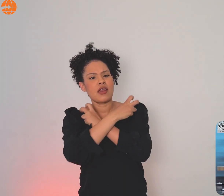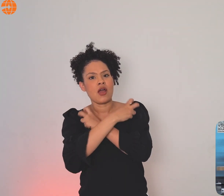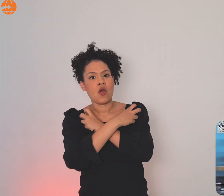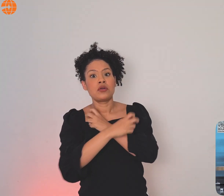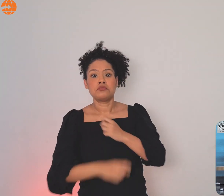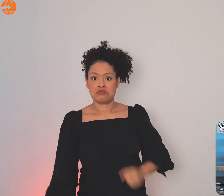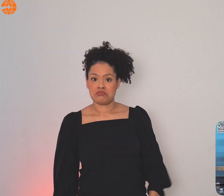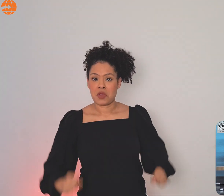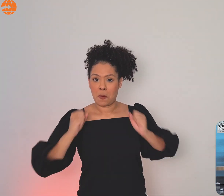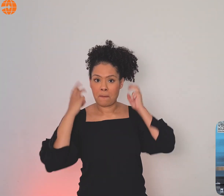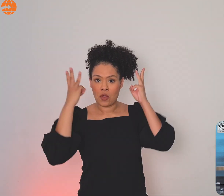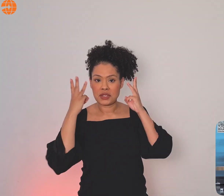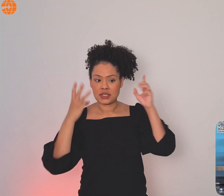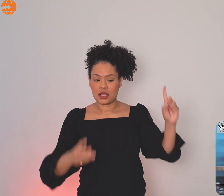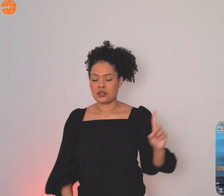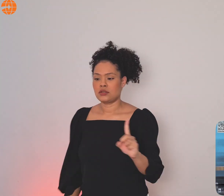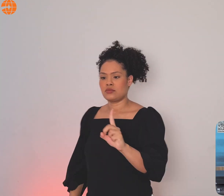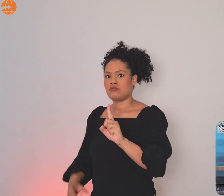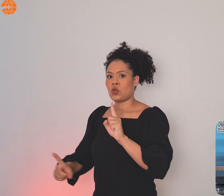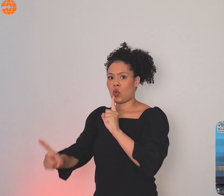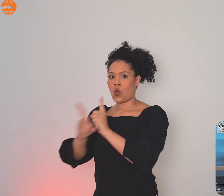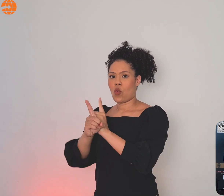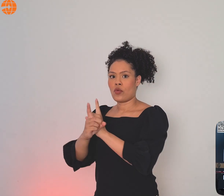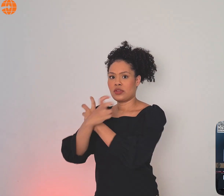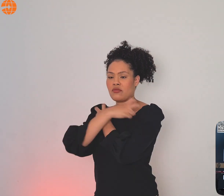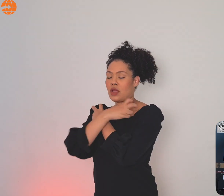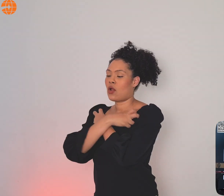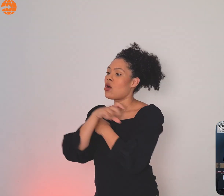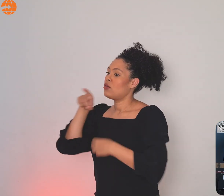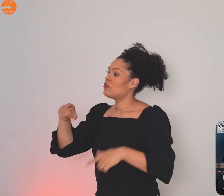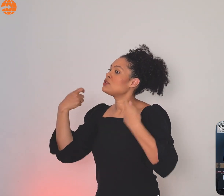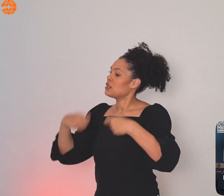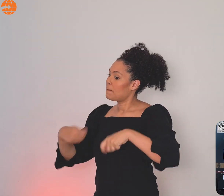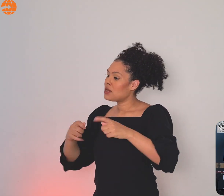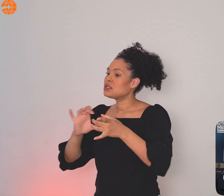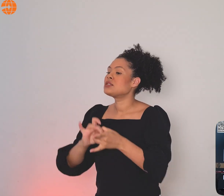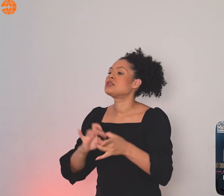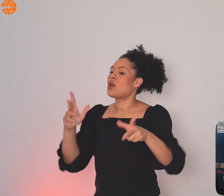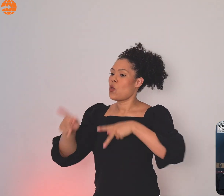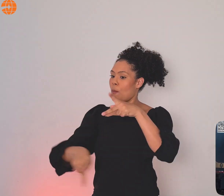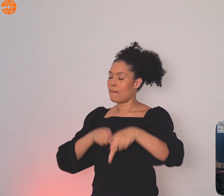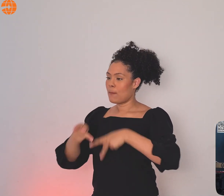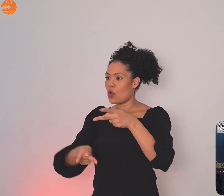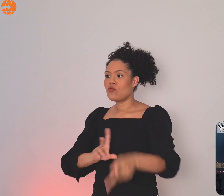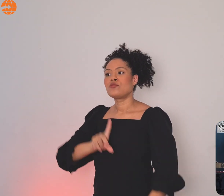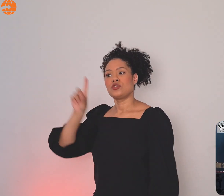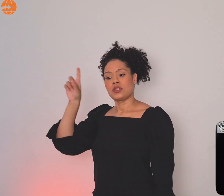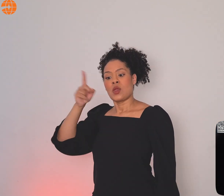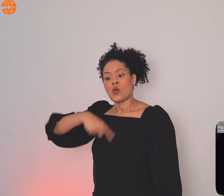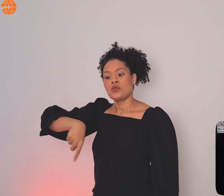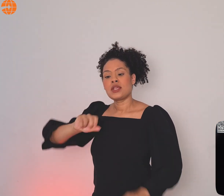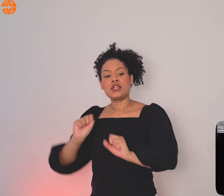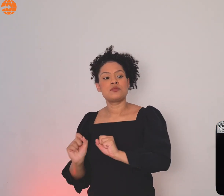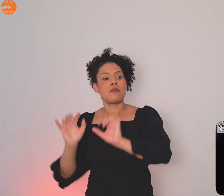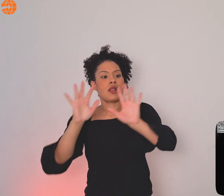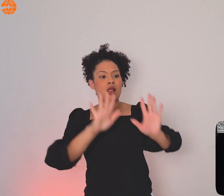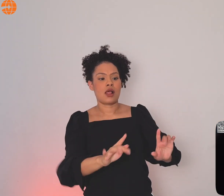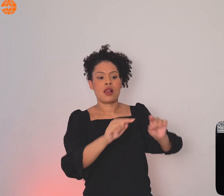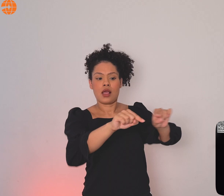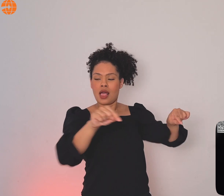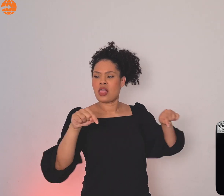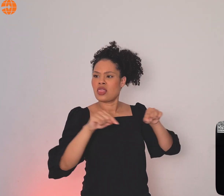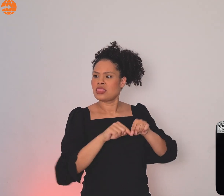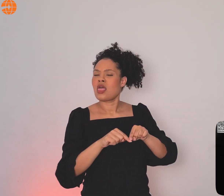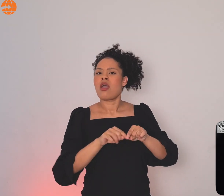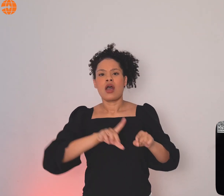boa, libera o povo de Deus. Eles vão para a terra prometida, a terra que foi prometida ao pai Abraão, uma